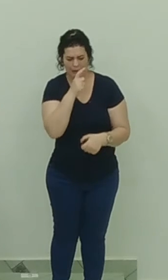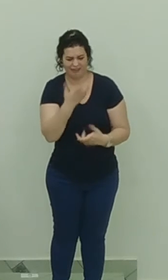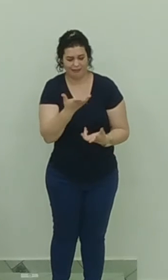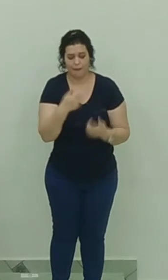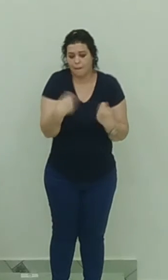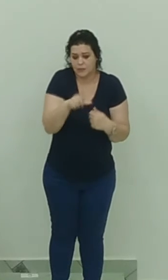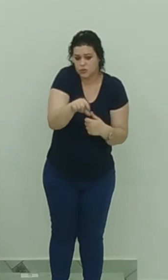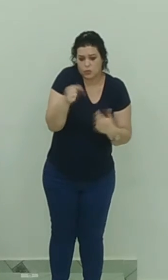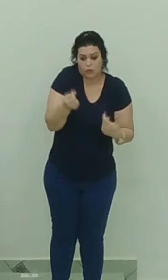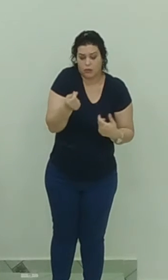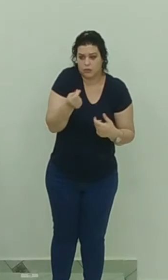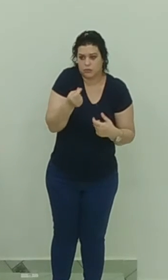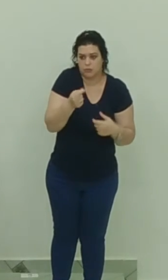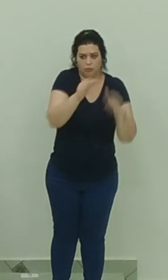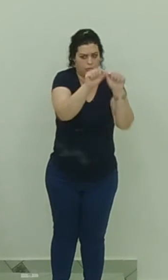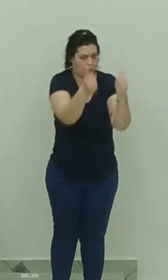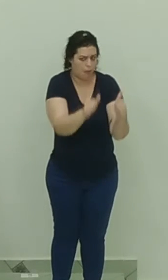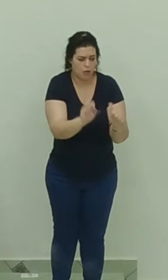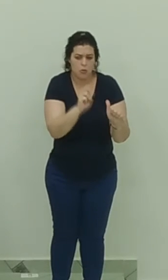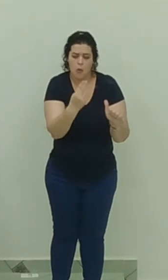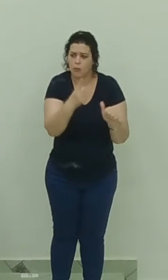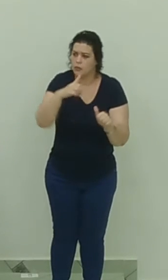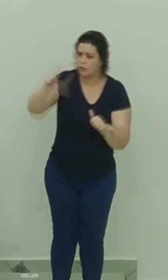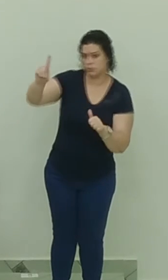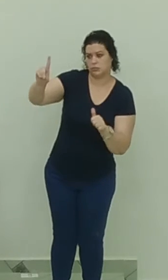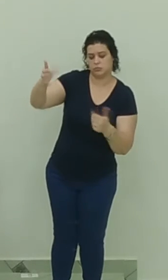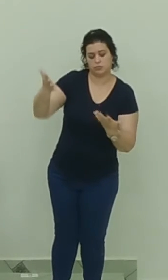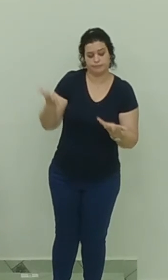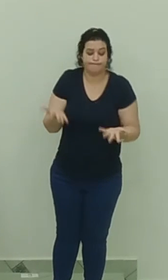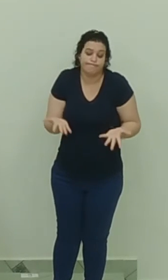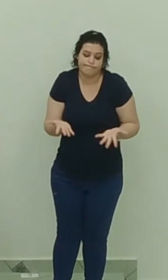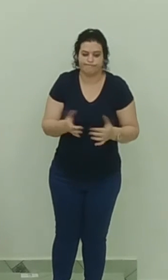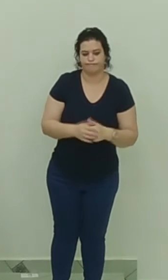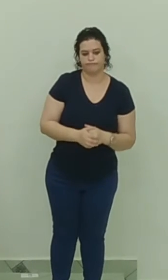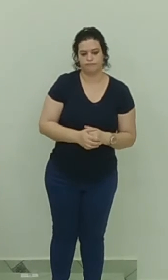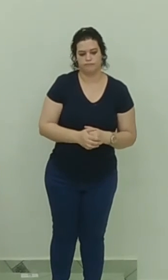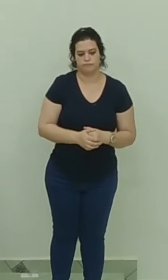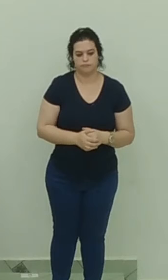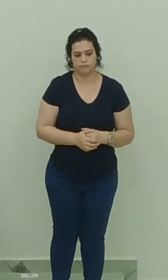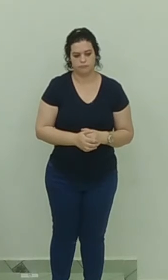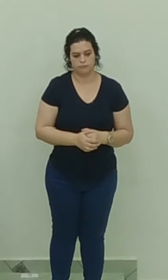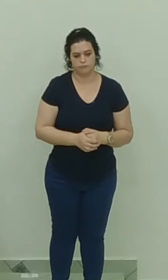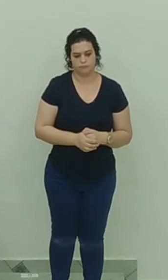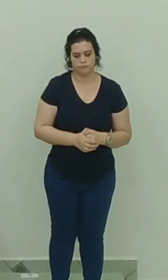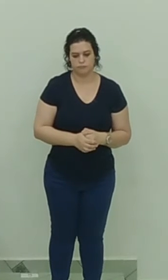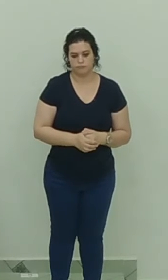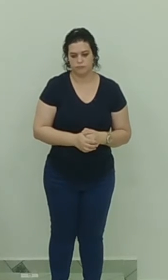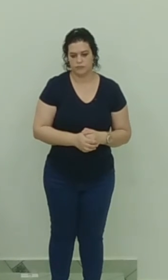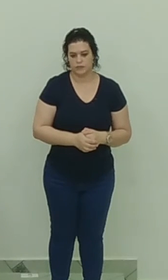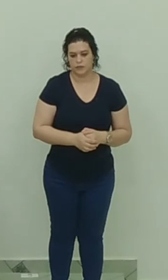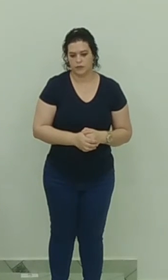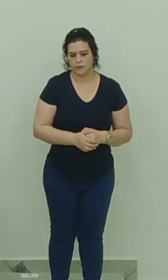Mas se o Senhor é Deus, servia a Deus. Ninguém vai tomar Santa Ceia por